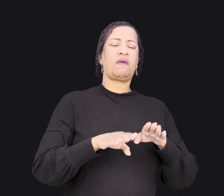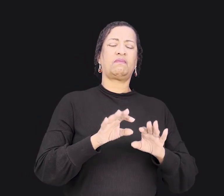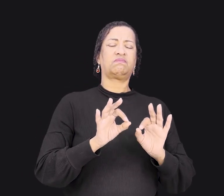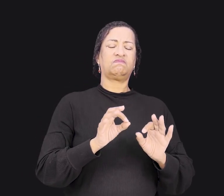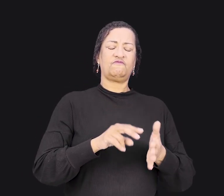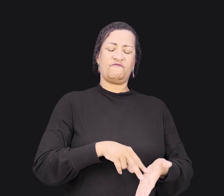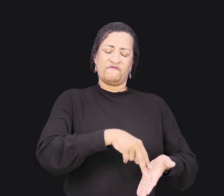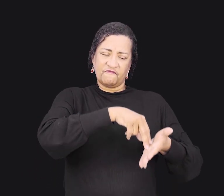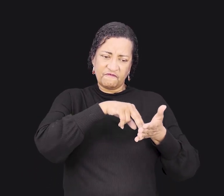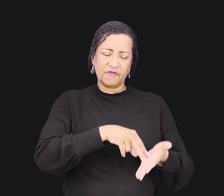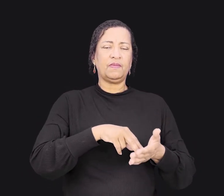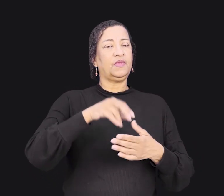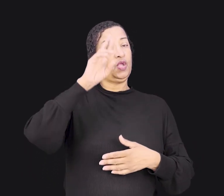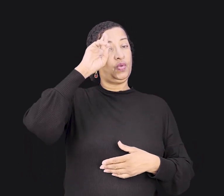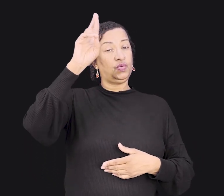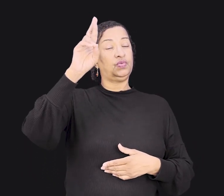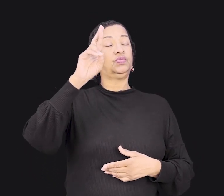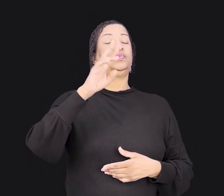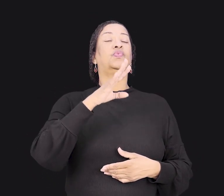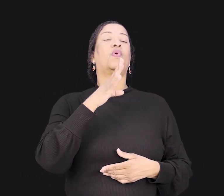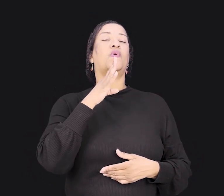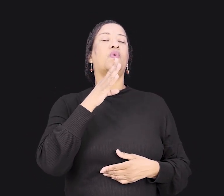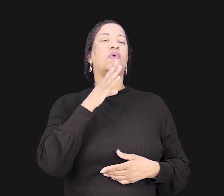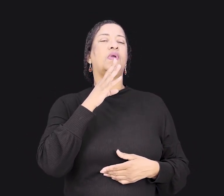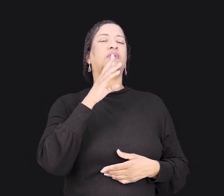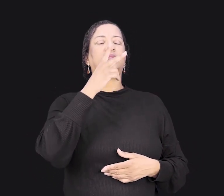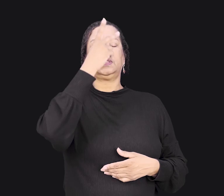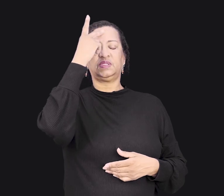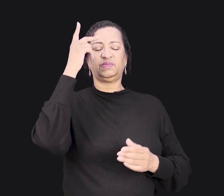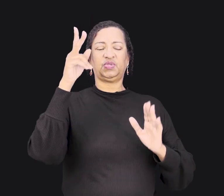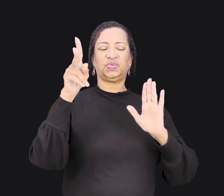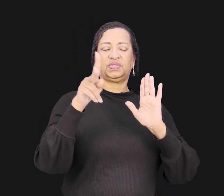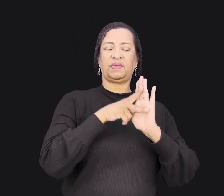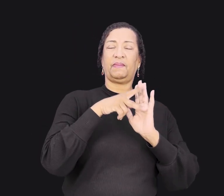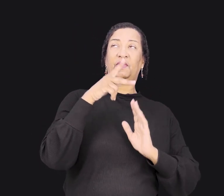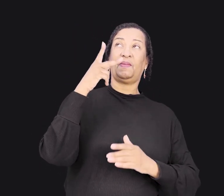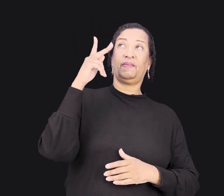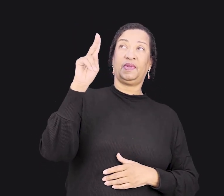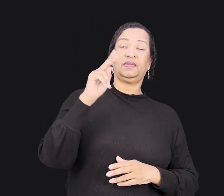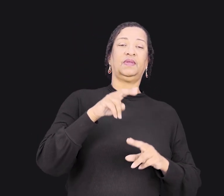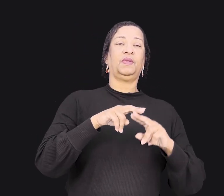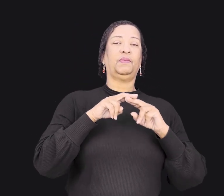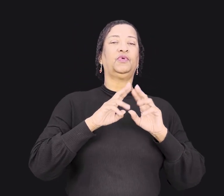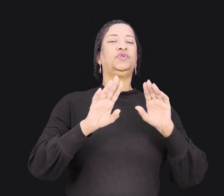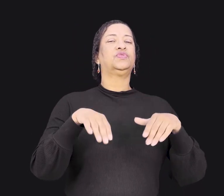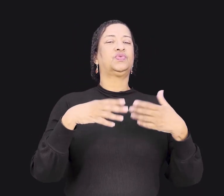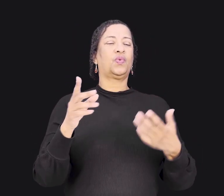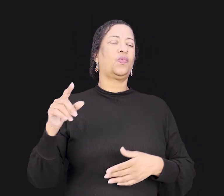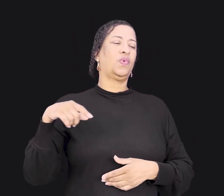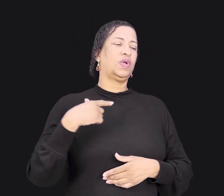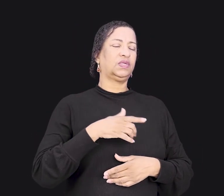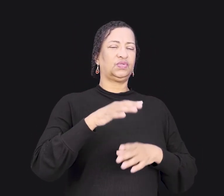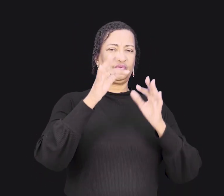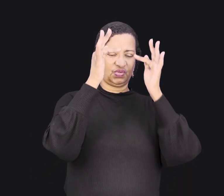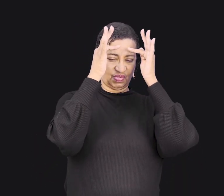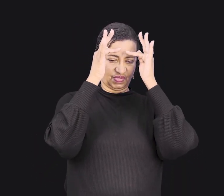inscrição: o Senhor conhece quem me pertence. Por isso mesmo, quando somos infiéis, Deus permanece